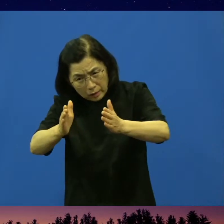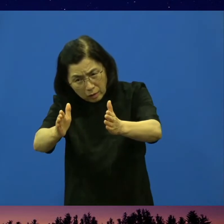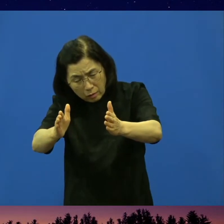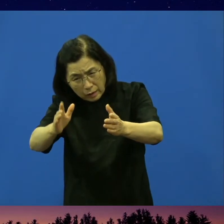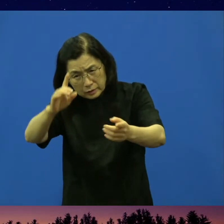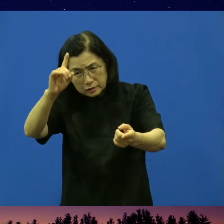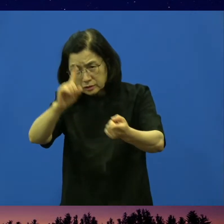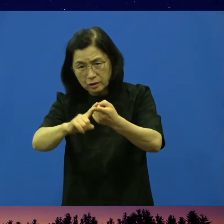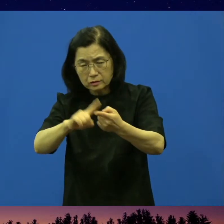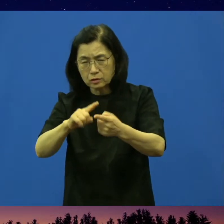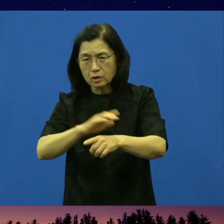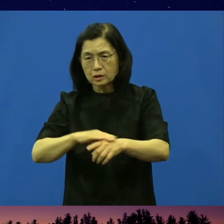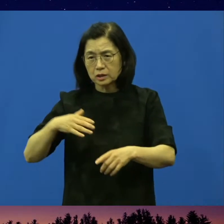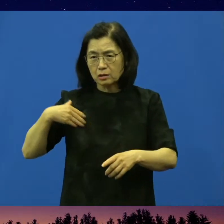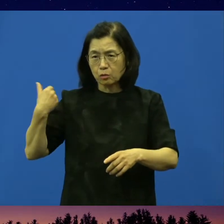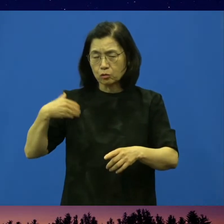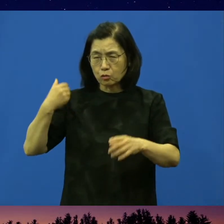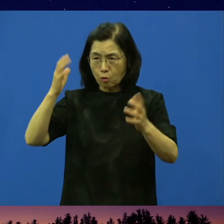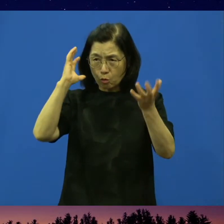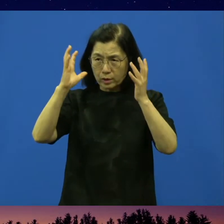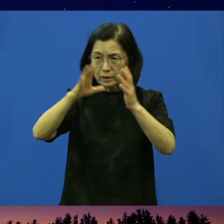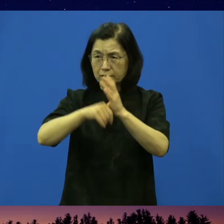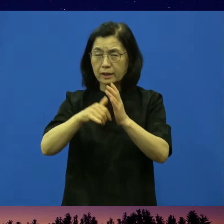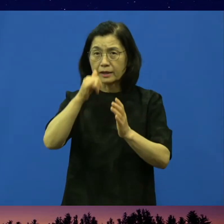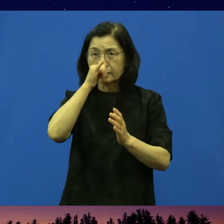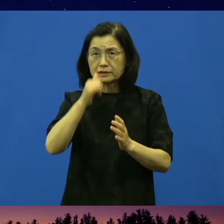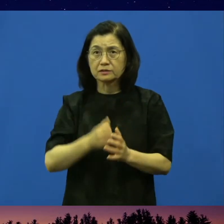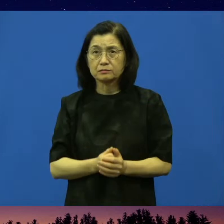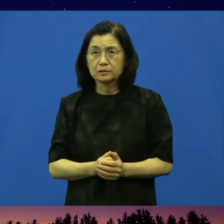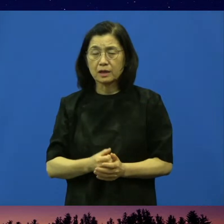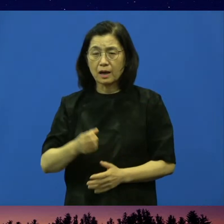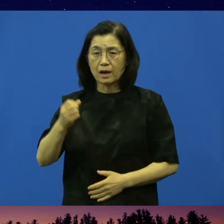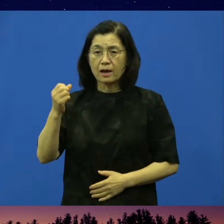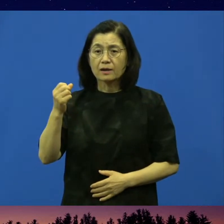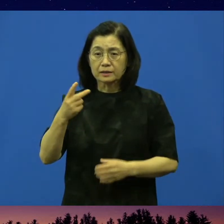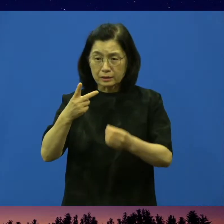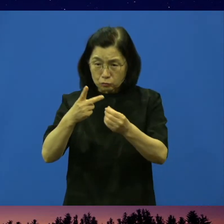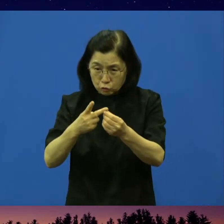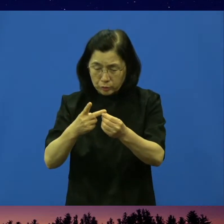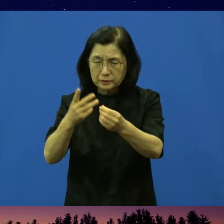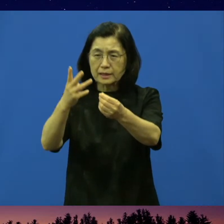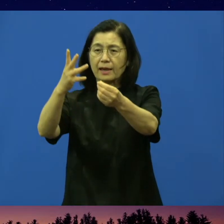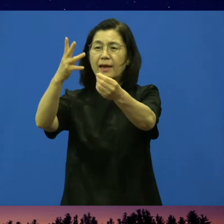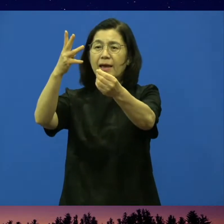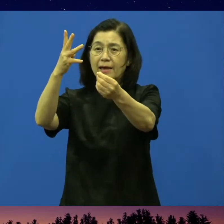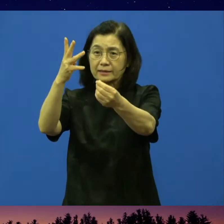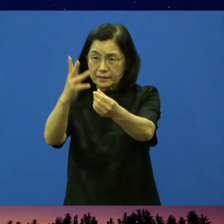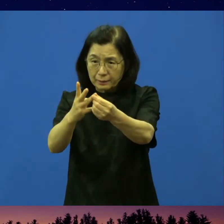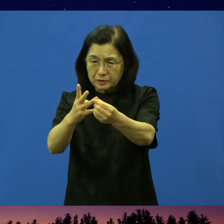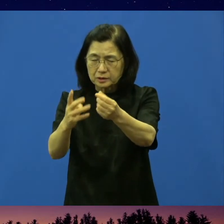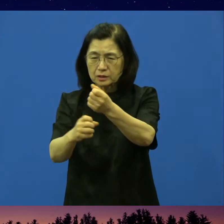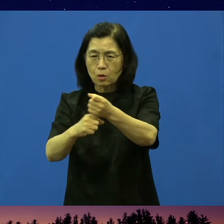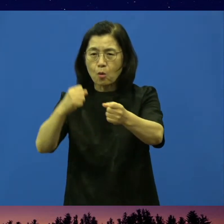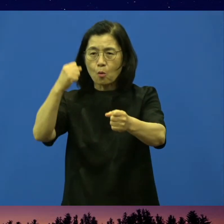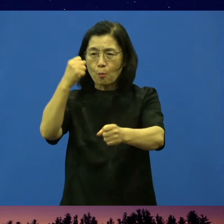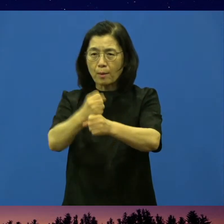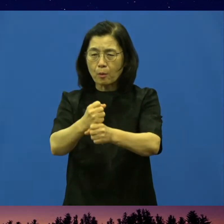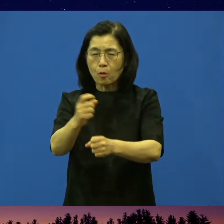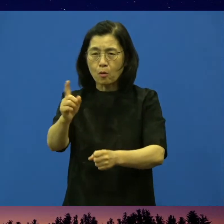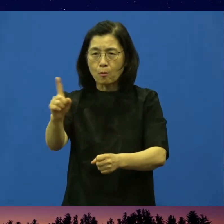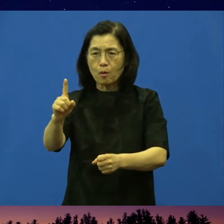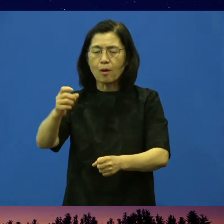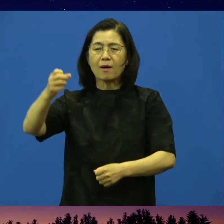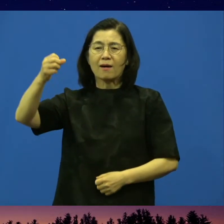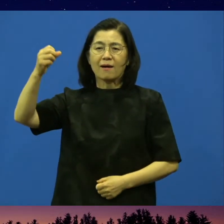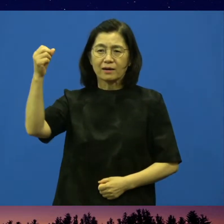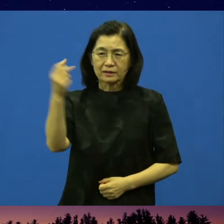그리고 마지막 세 단계가 뭐냐면 다시 방향을 찾는 거예요. 이걸 회복이라고 그러죠.